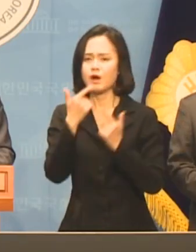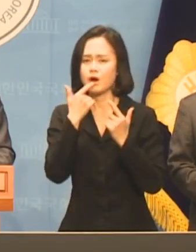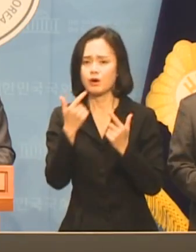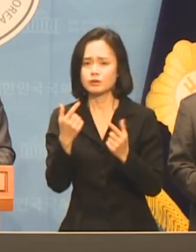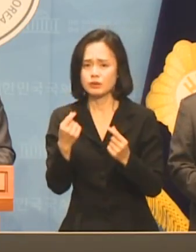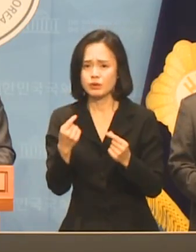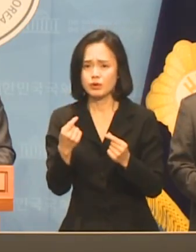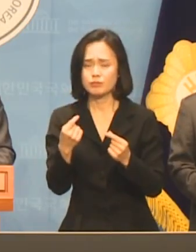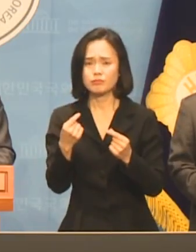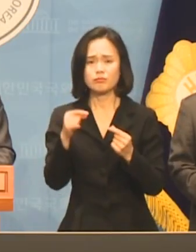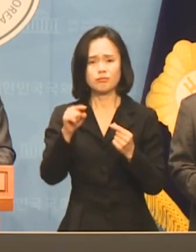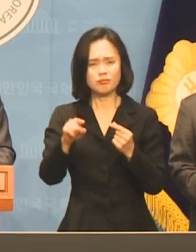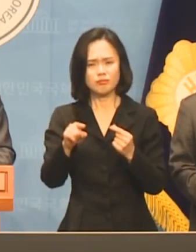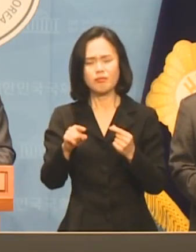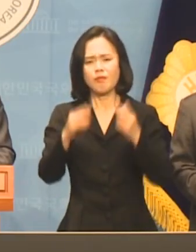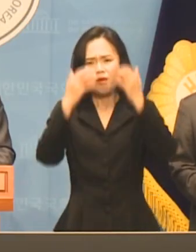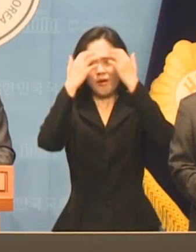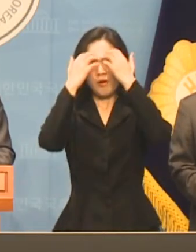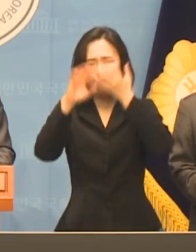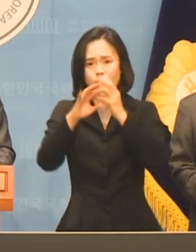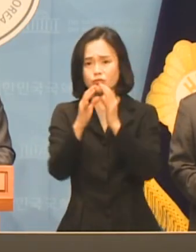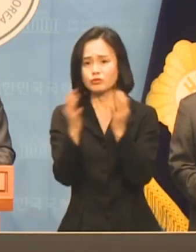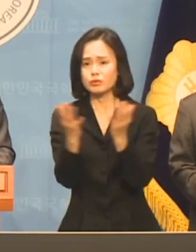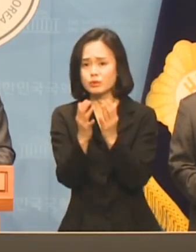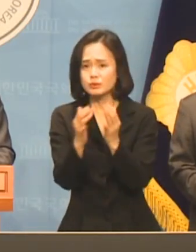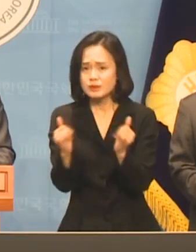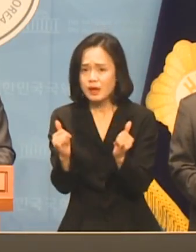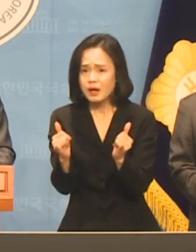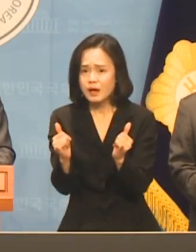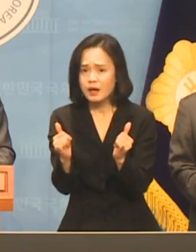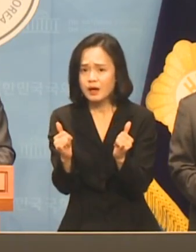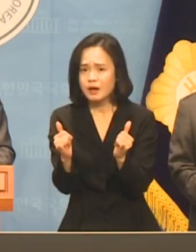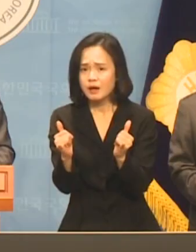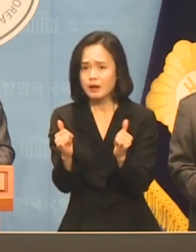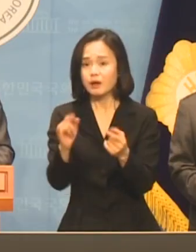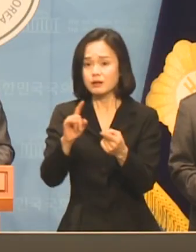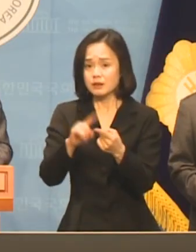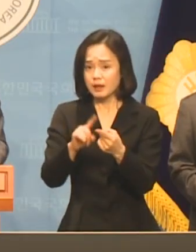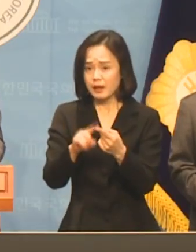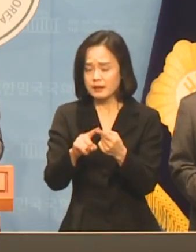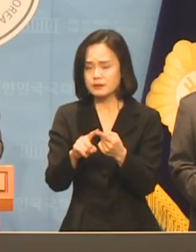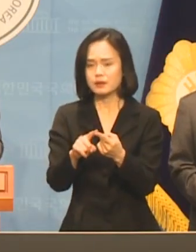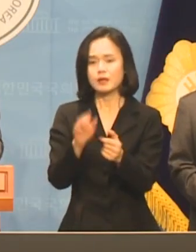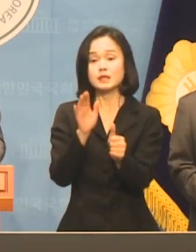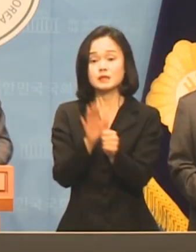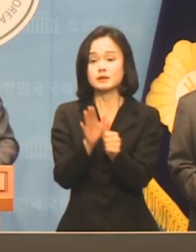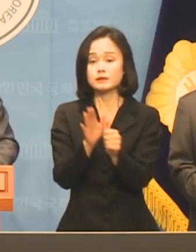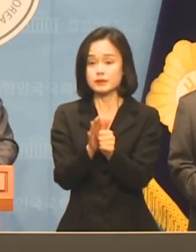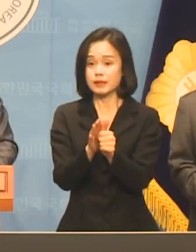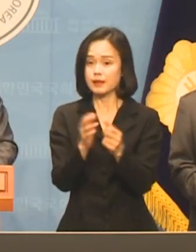방지하기 위해 미등록 이주아동 구제대책 상시 운영을 검토하겠습니다.